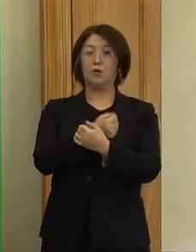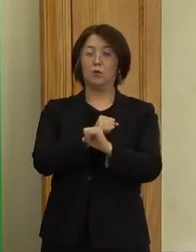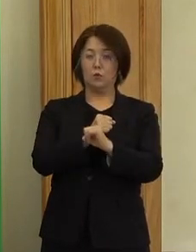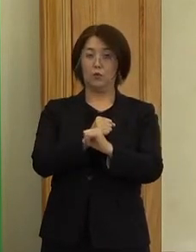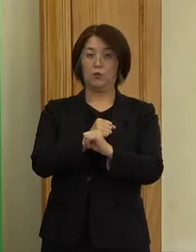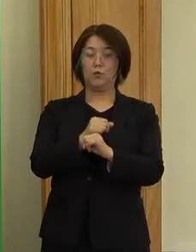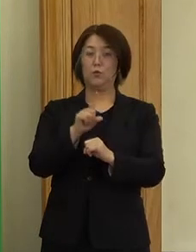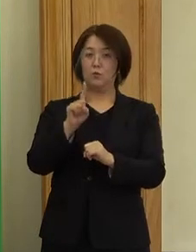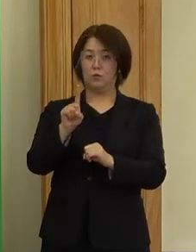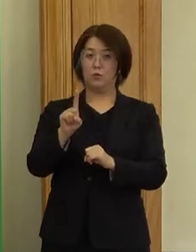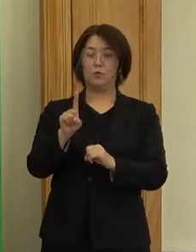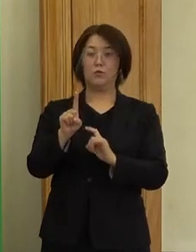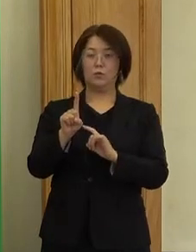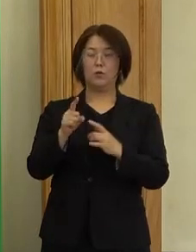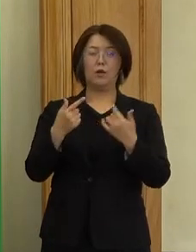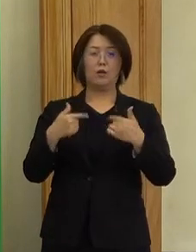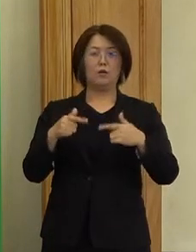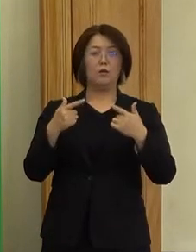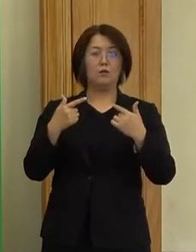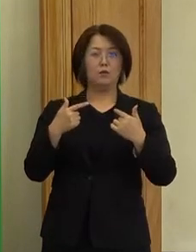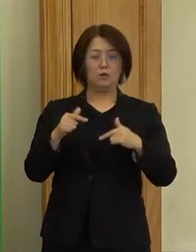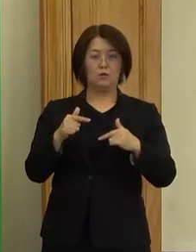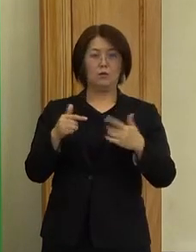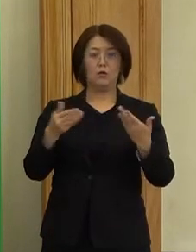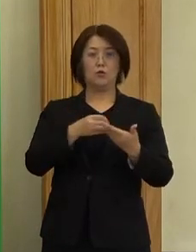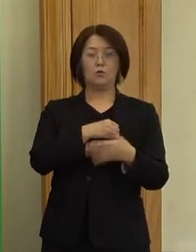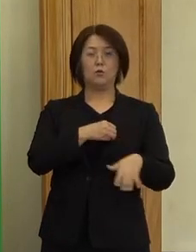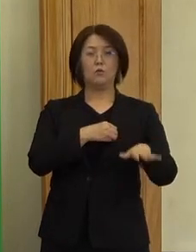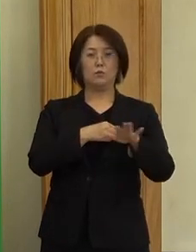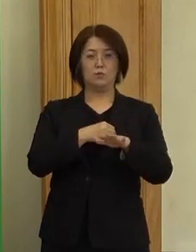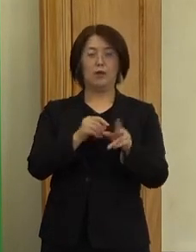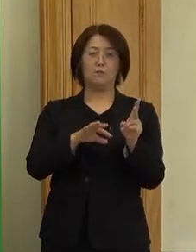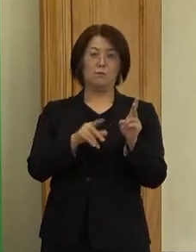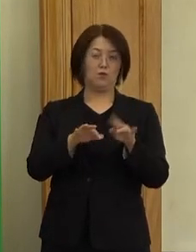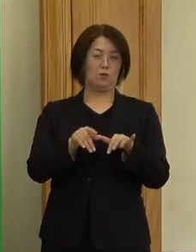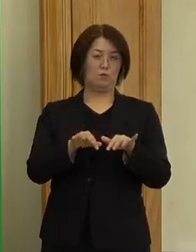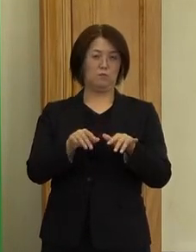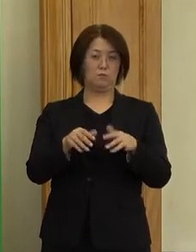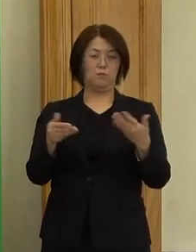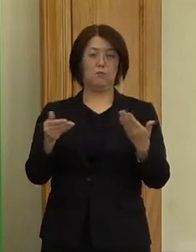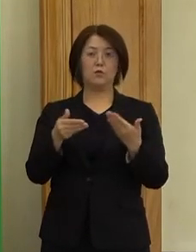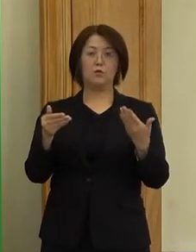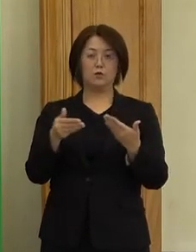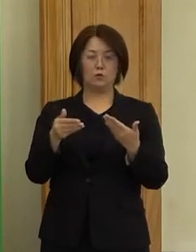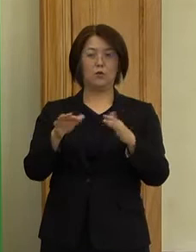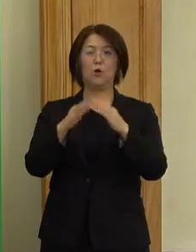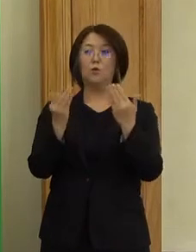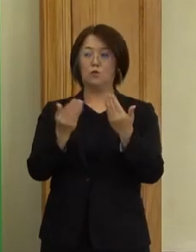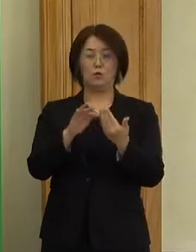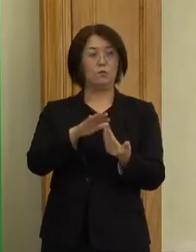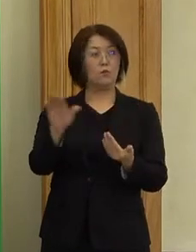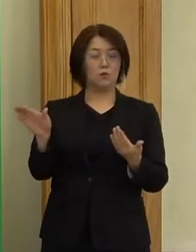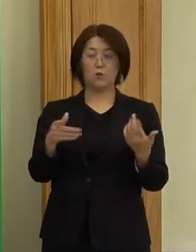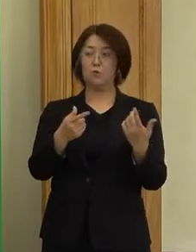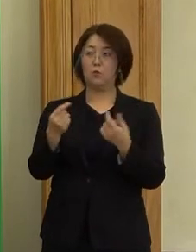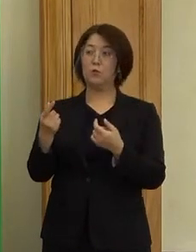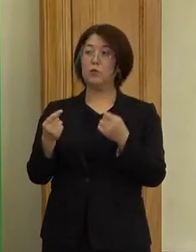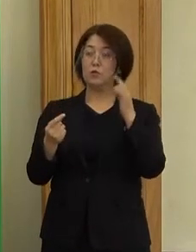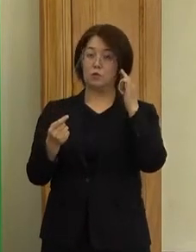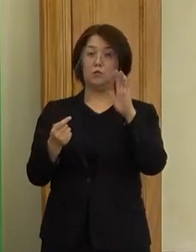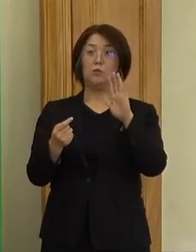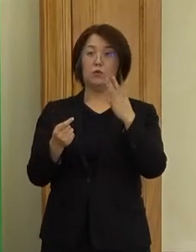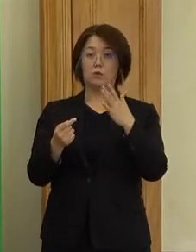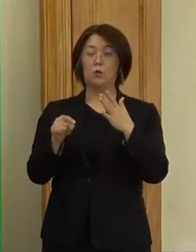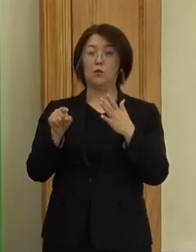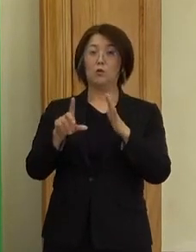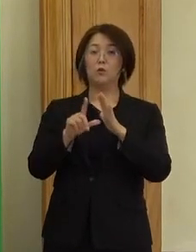ですね、日々今職員のみんなパソコンで仕事をすることがほとんどでございます。皆さんと一緒かと思いますが、